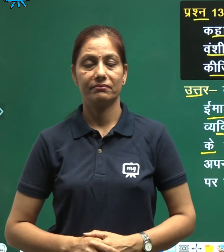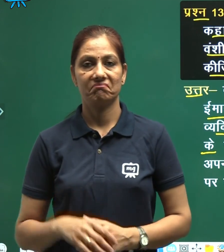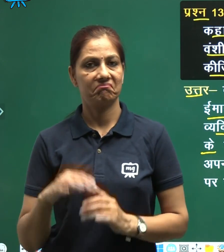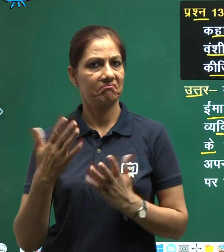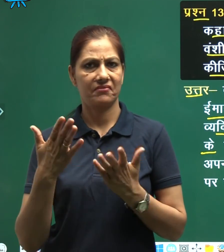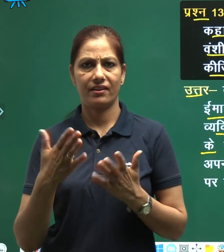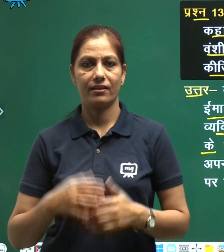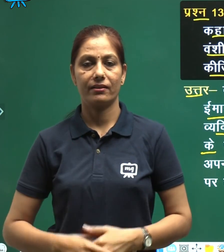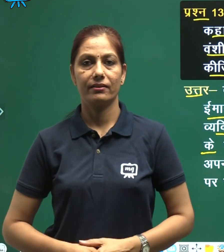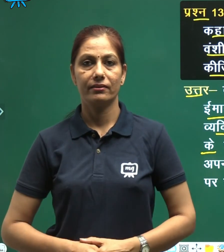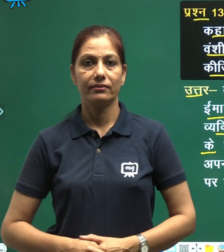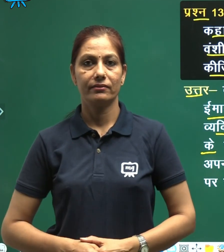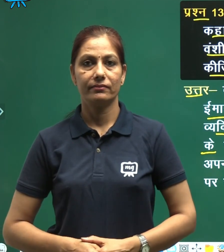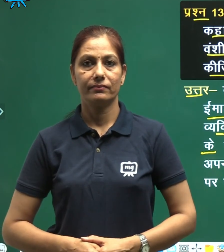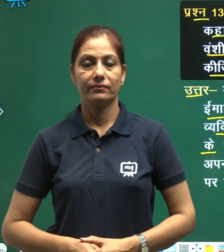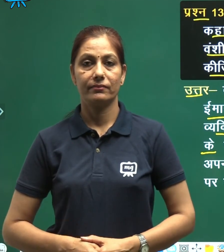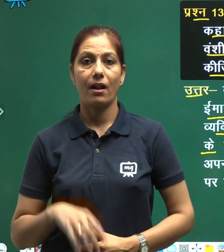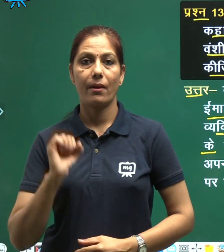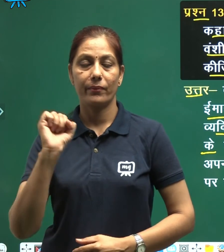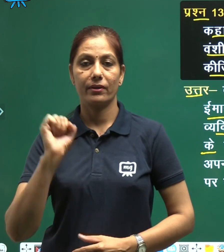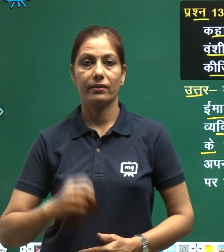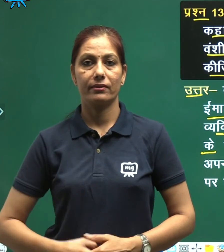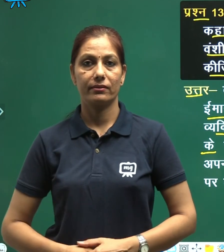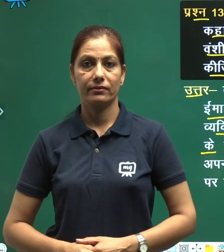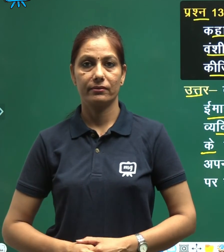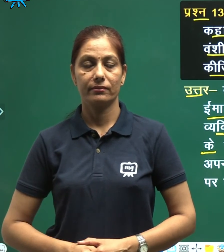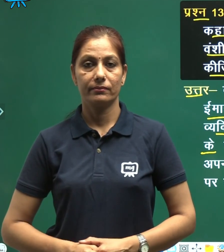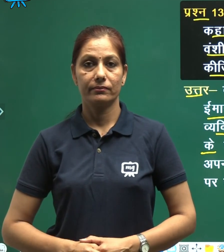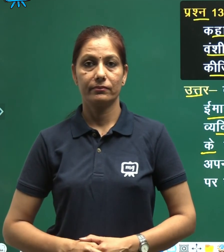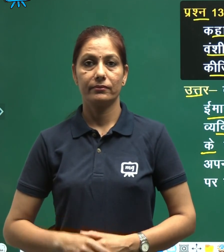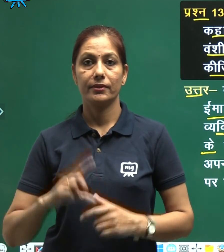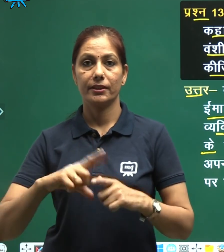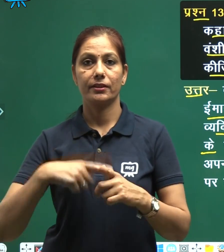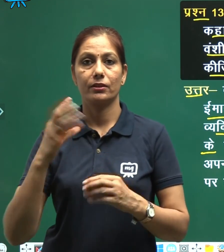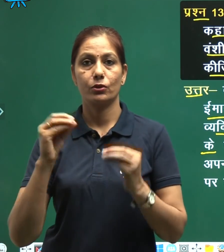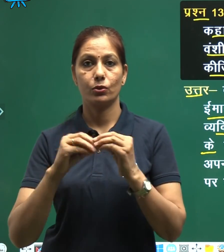नहीं आकर अपनी नौकरी को